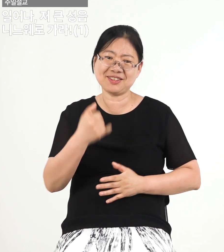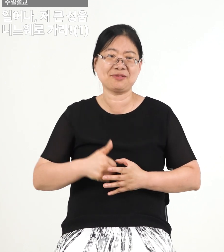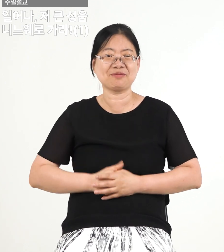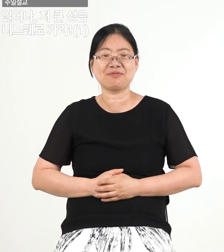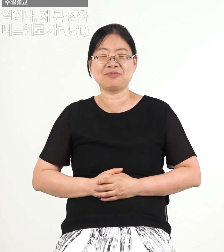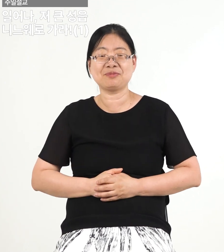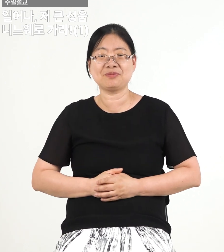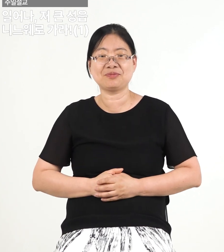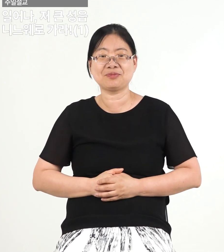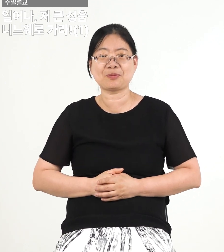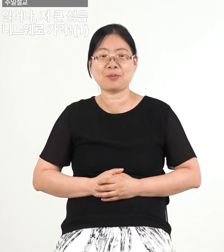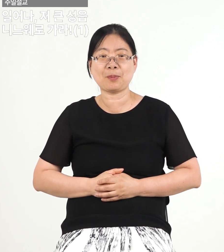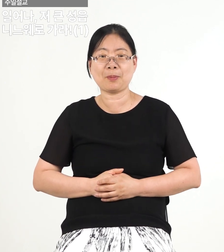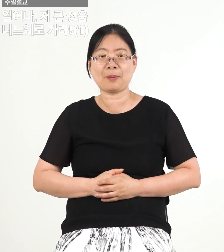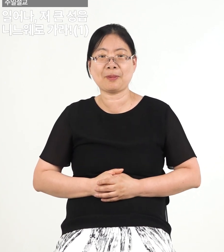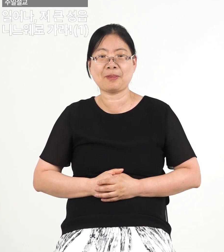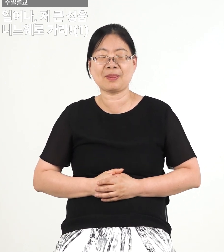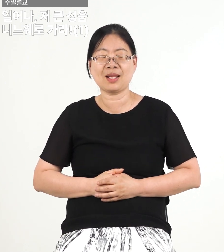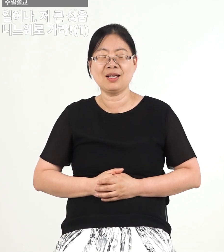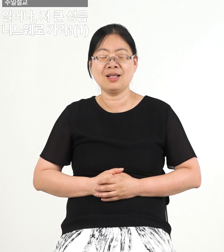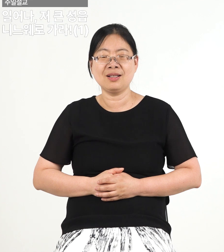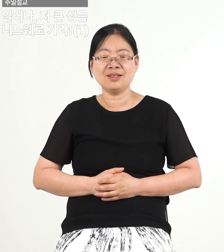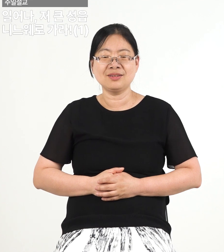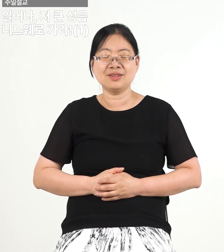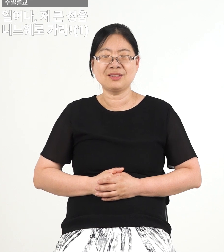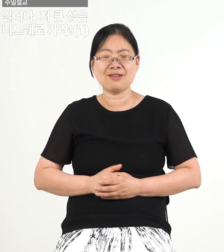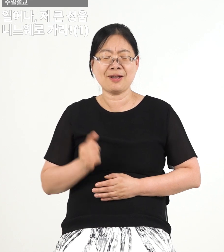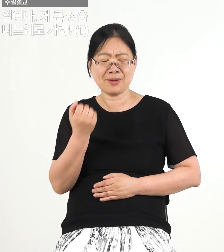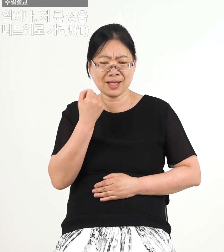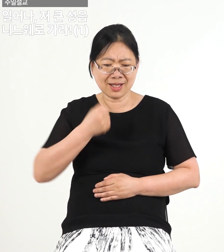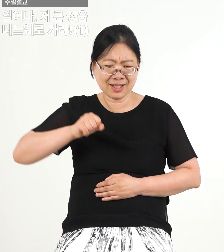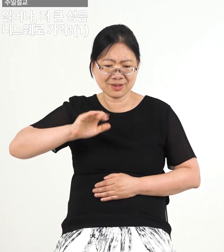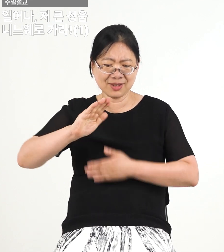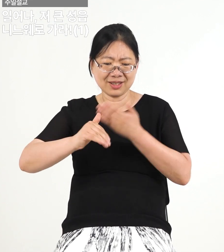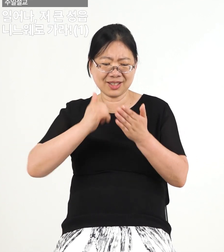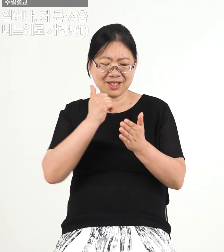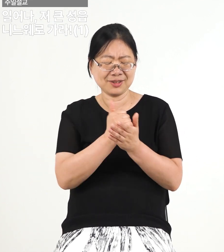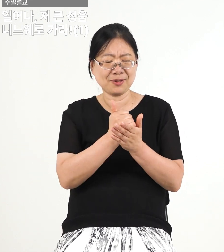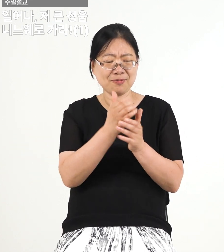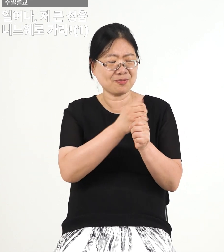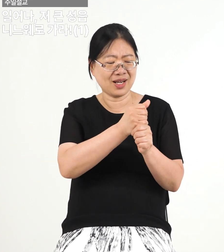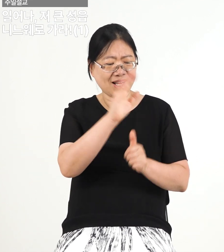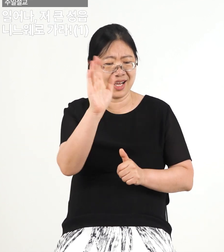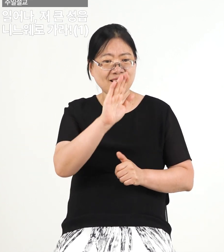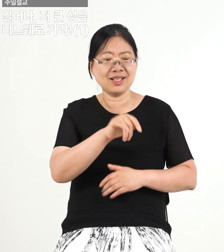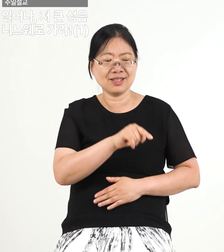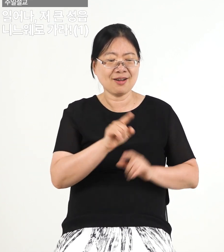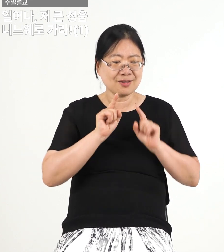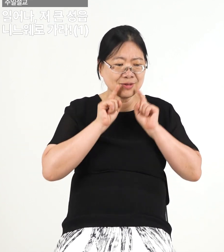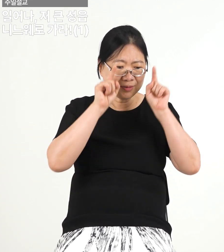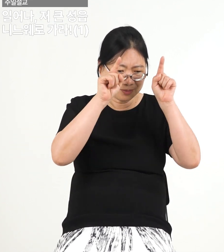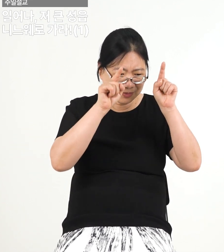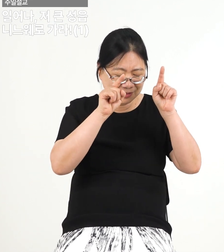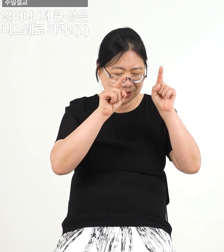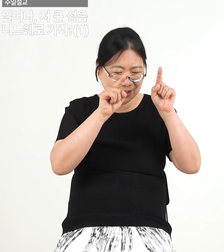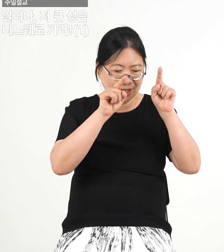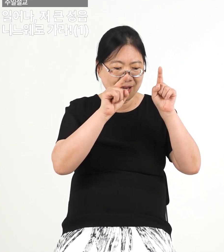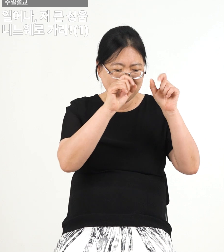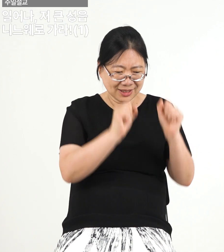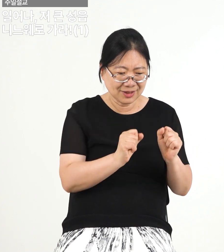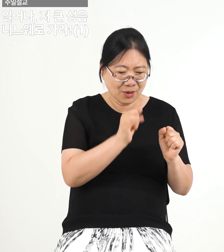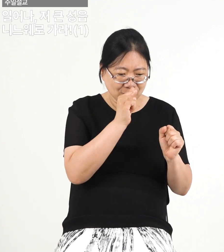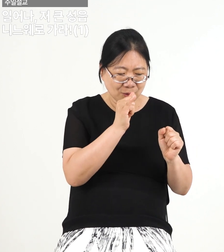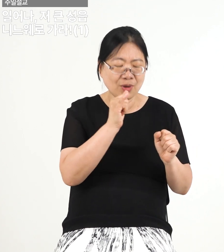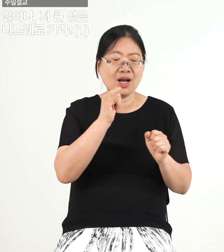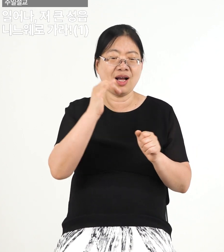그 영혼을 놓지 않았어요. 네가 음부의 자리를 펴봐라. 내가 거기는 못 가겠느냐.